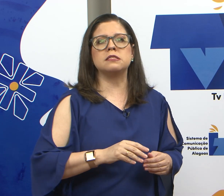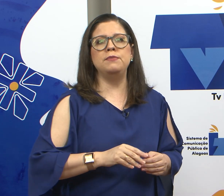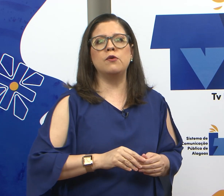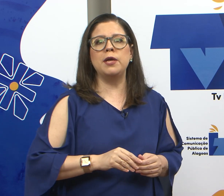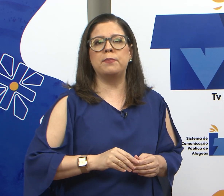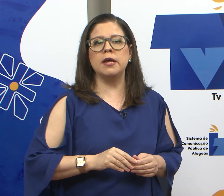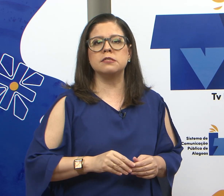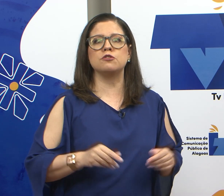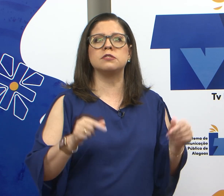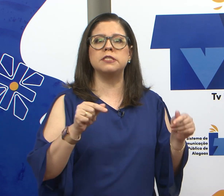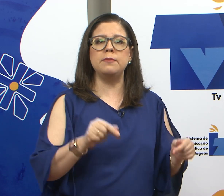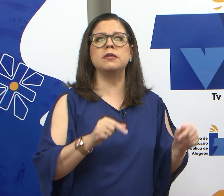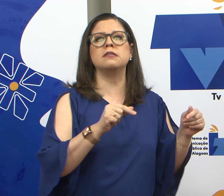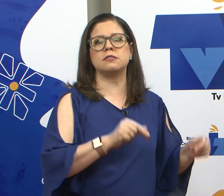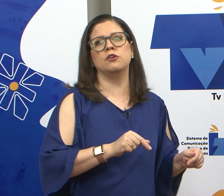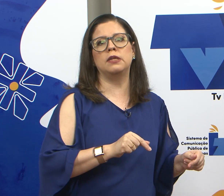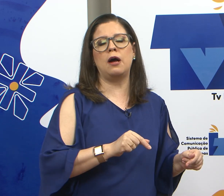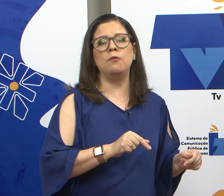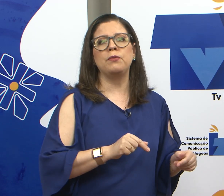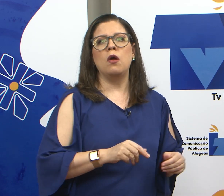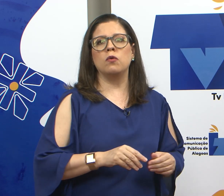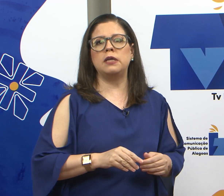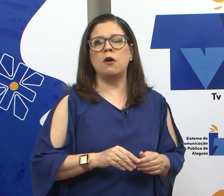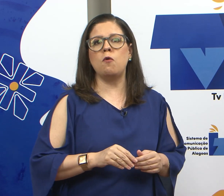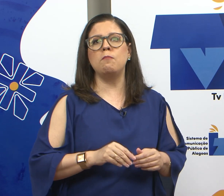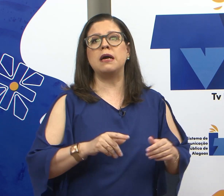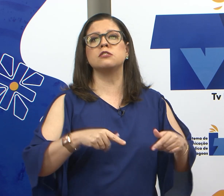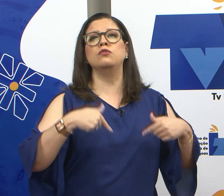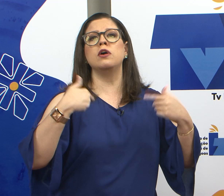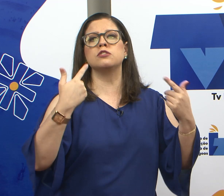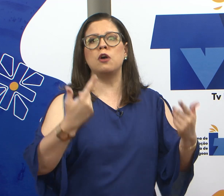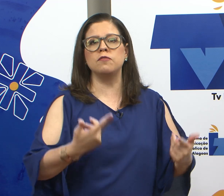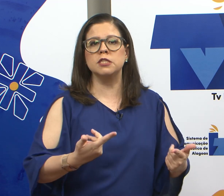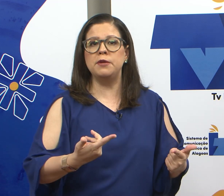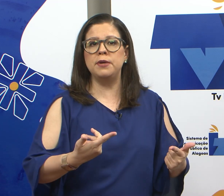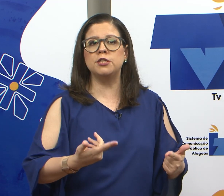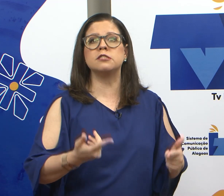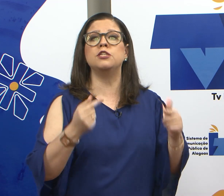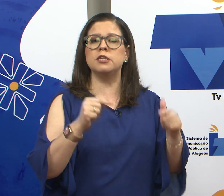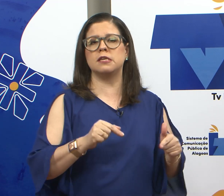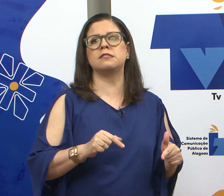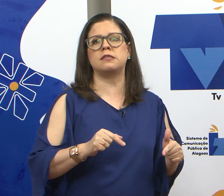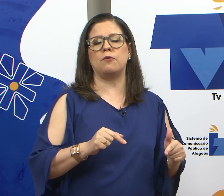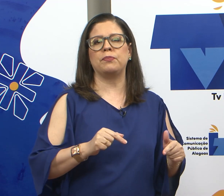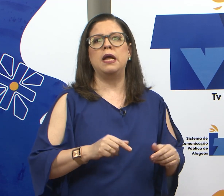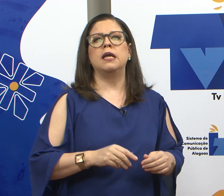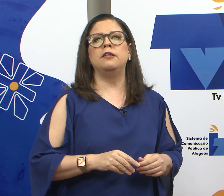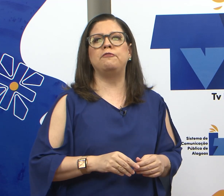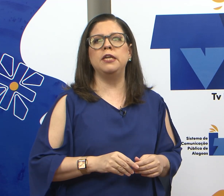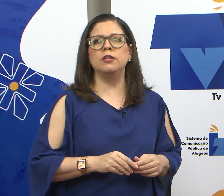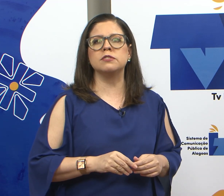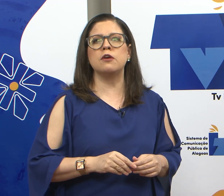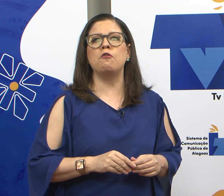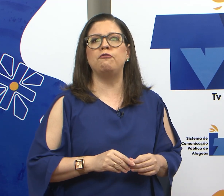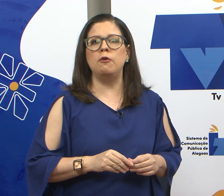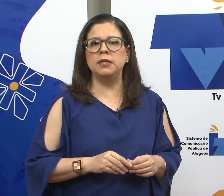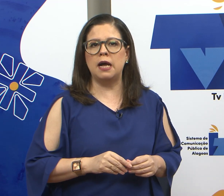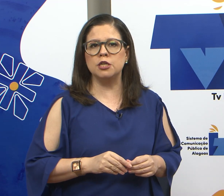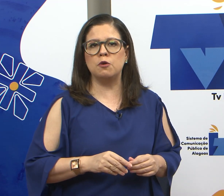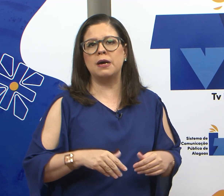microempresas J simples nacional contarão com mais dois novos limites de isenção definidos em conformidade com